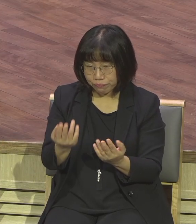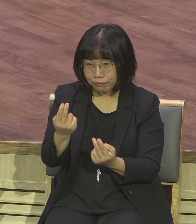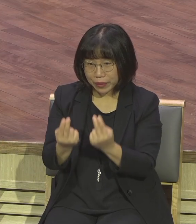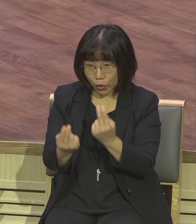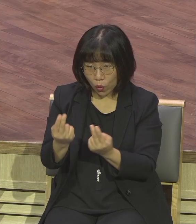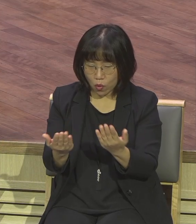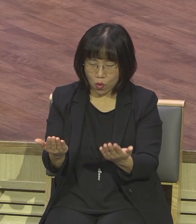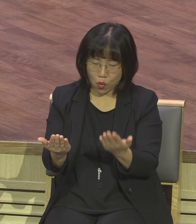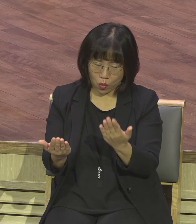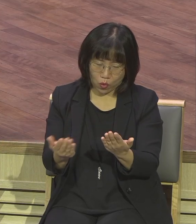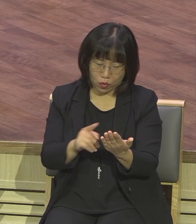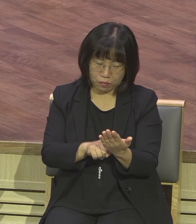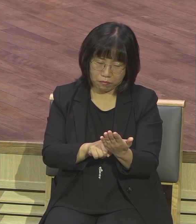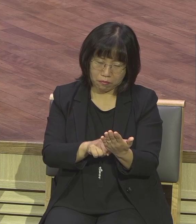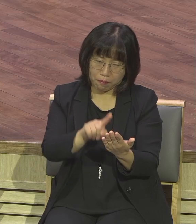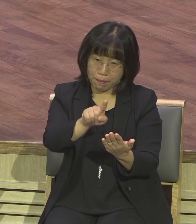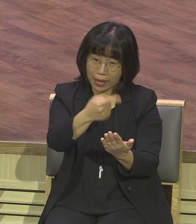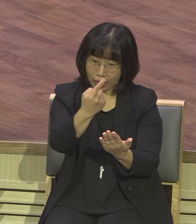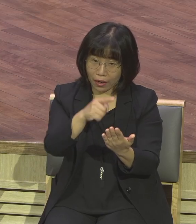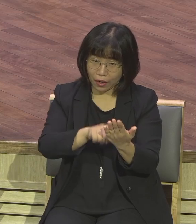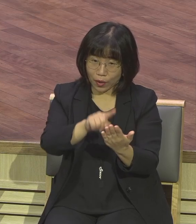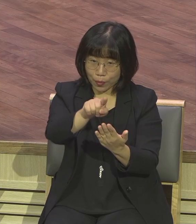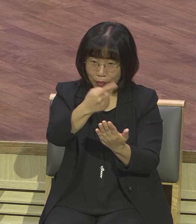작년을 100%로 봤을 때 올해가